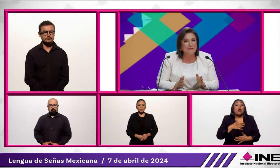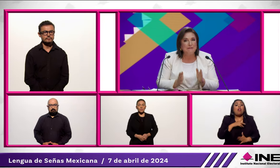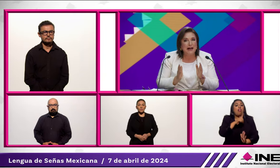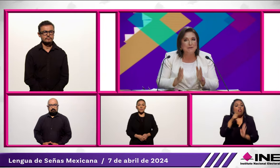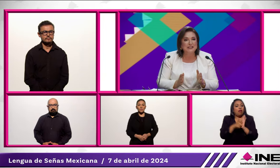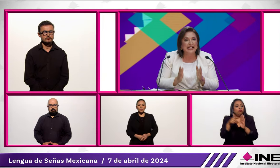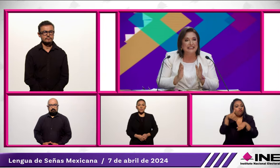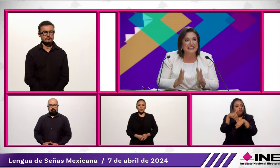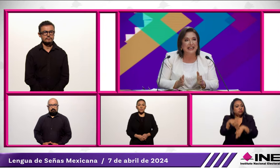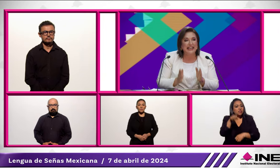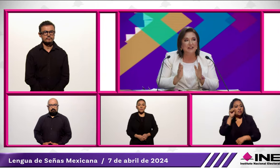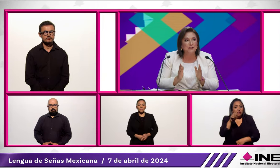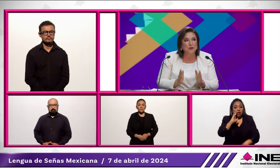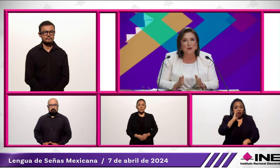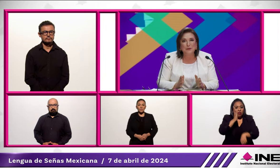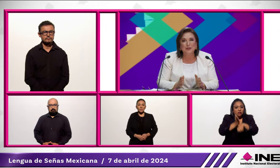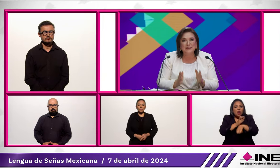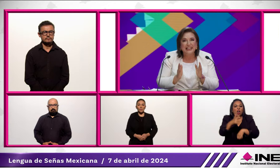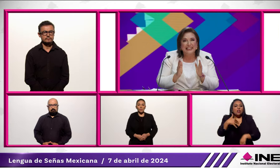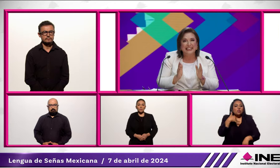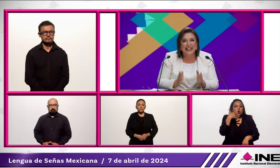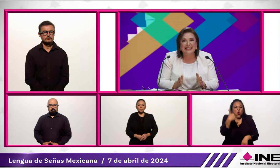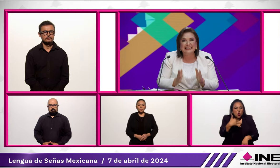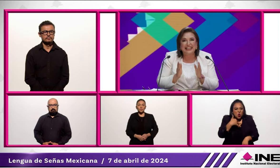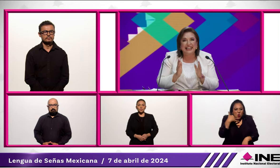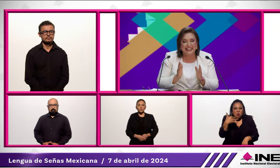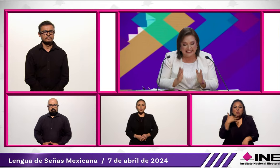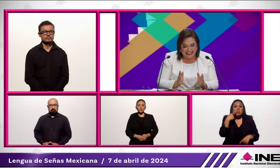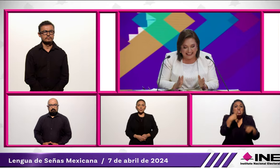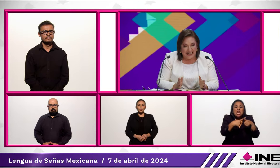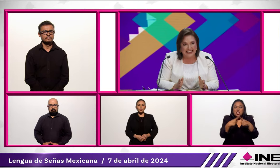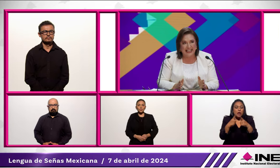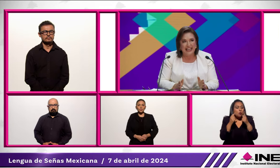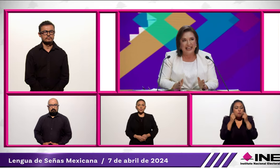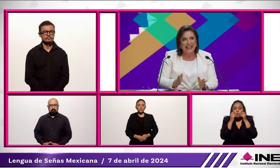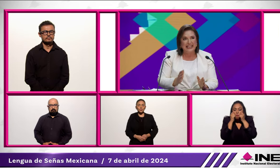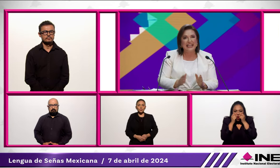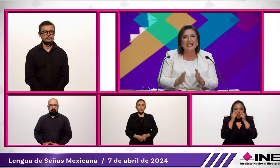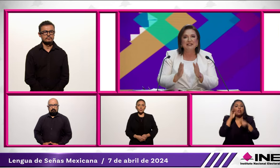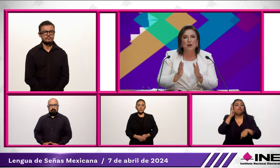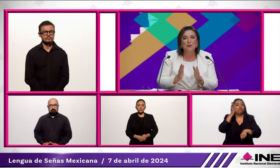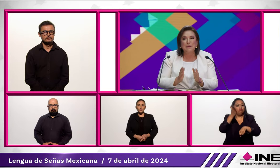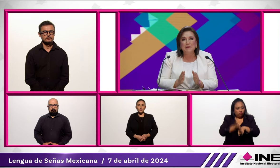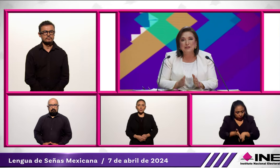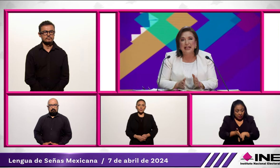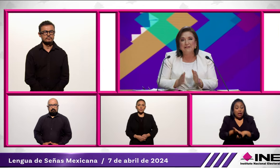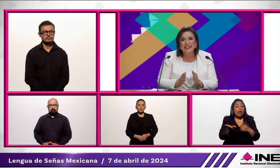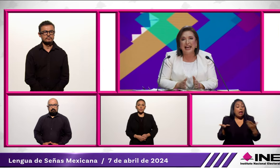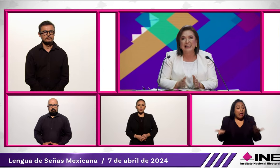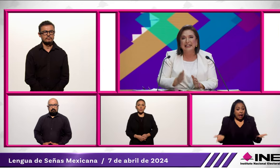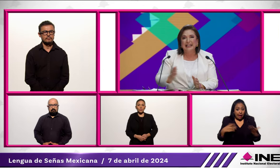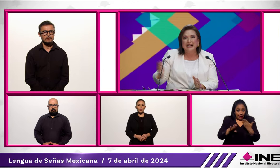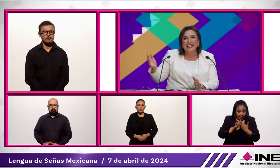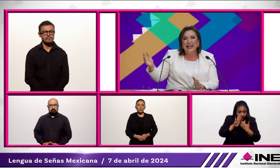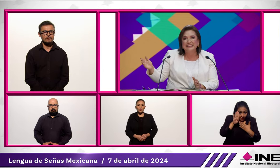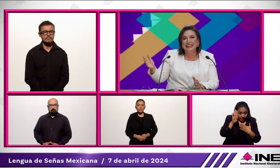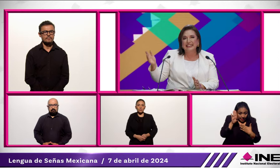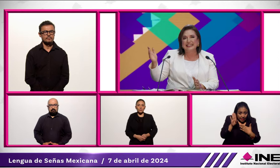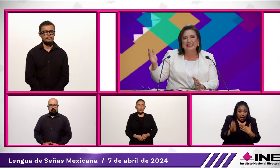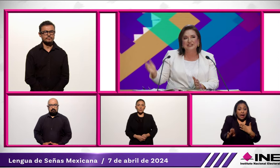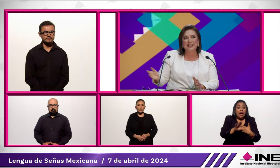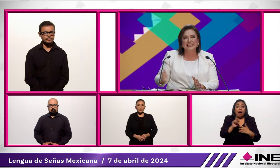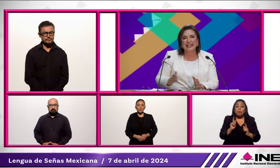ley. Vamos a castigar a los corruptos, trátese de quien se trate. Y como vamos a evitar